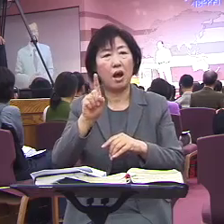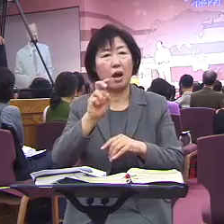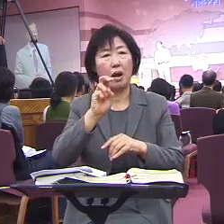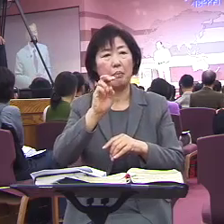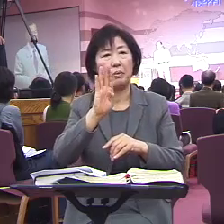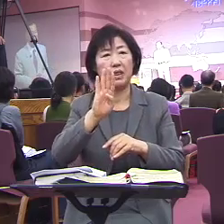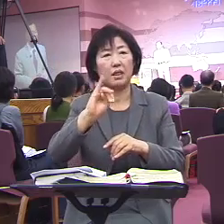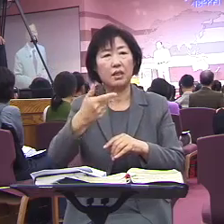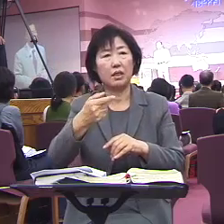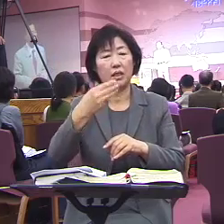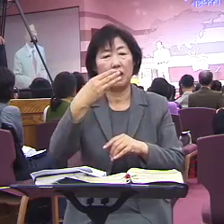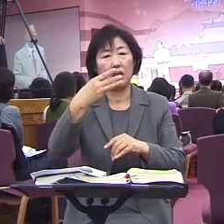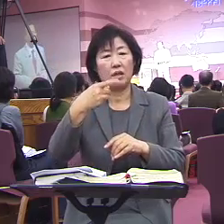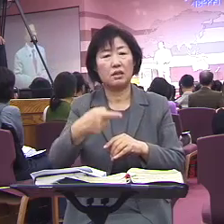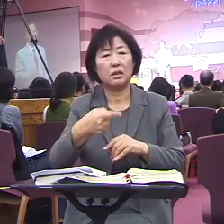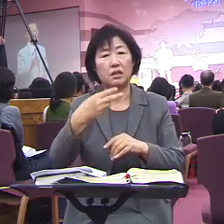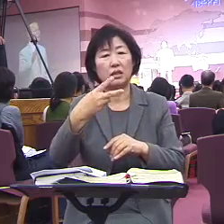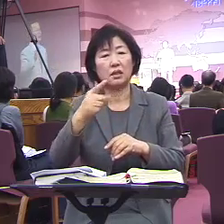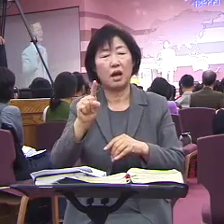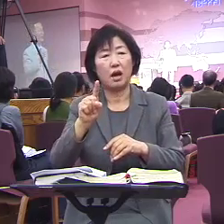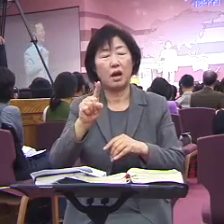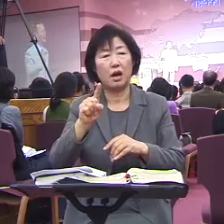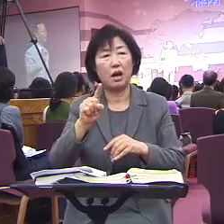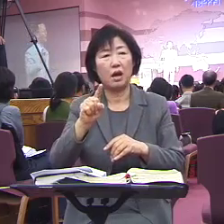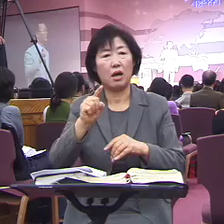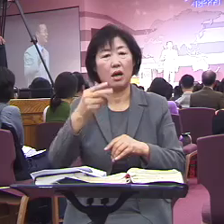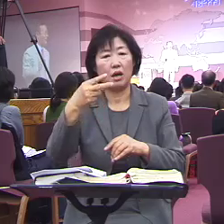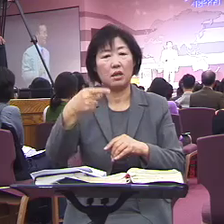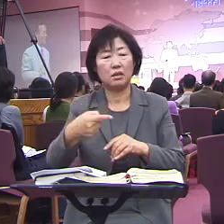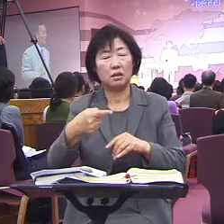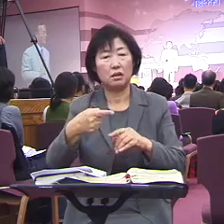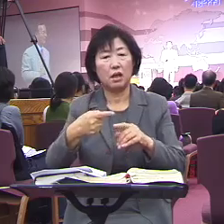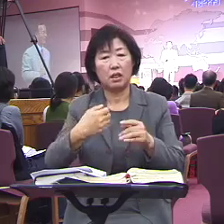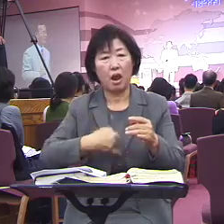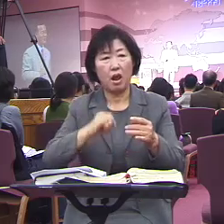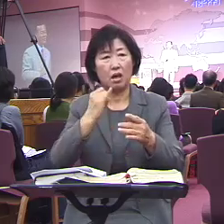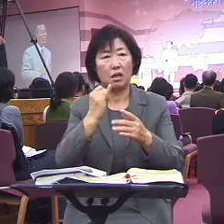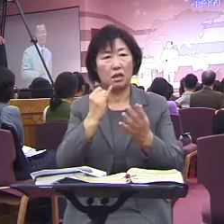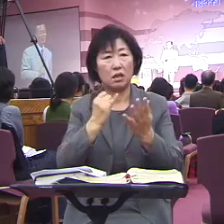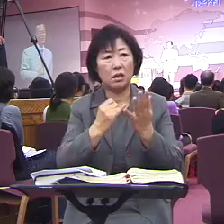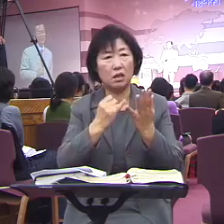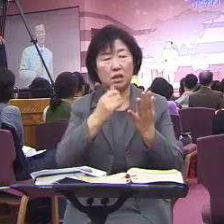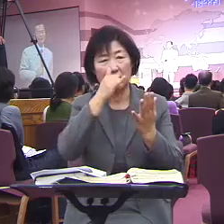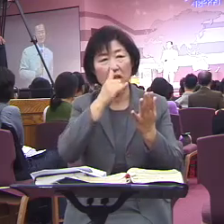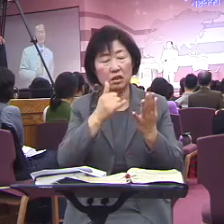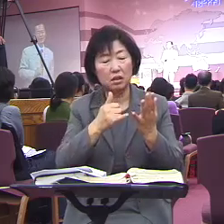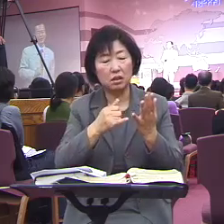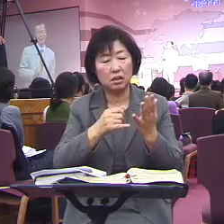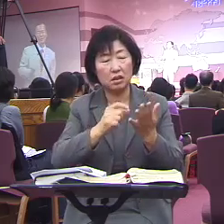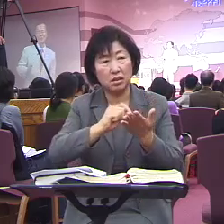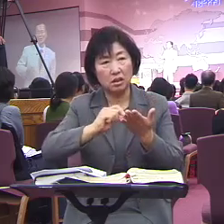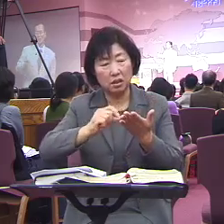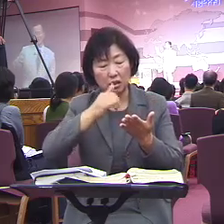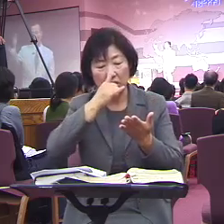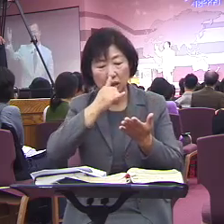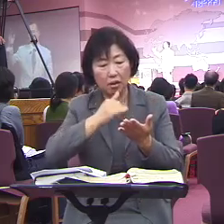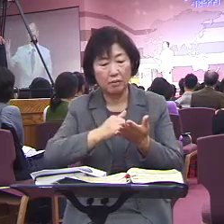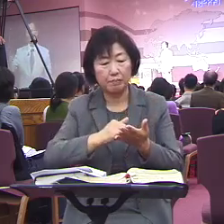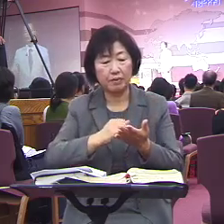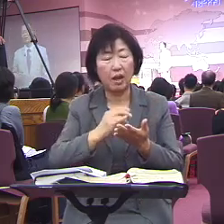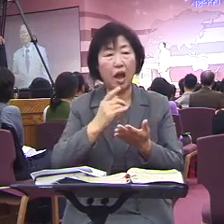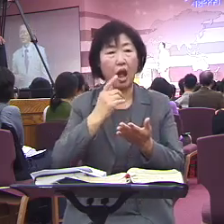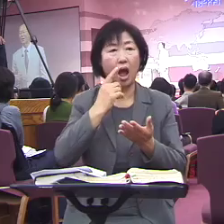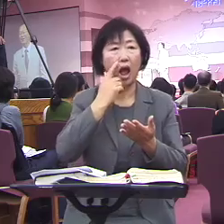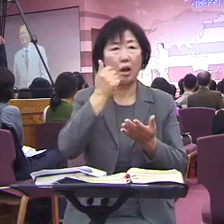라빈드라나드라는 딸이 있었는데요. 그 딸이 나중에 성인이 되어서 쓴 글이 하나 있습니다. 그 내용을 보니까 이 라빈드라나드, 그